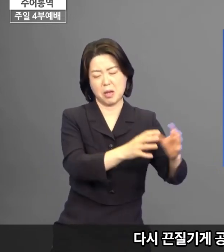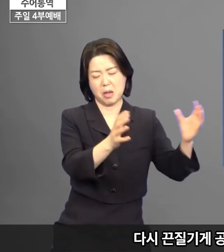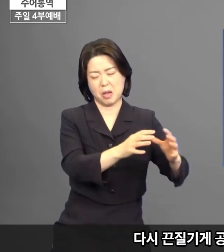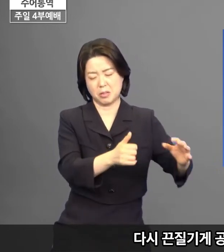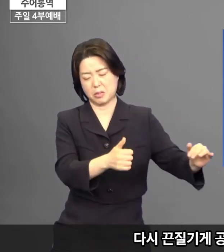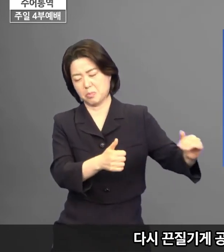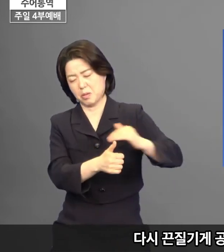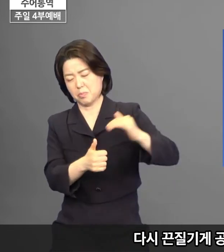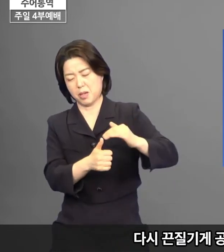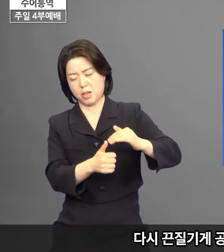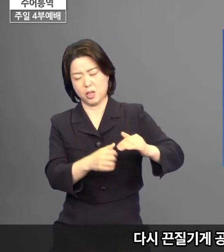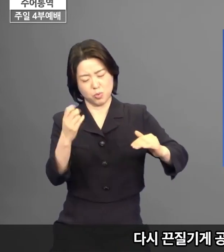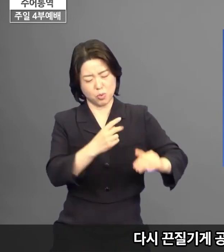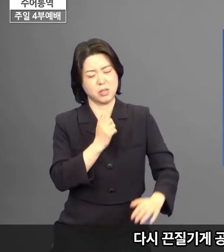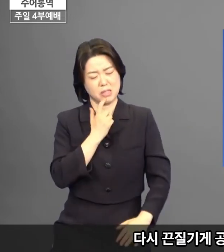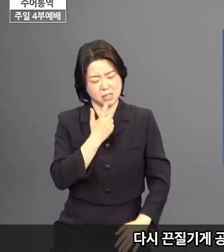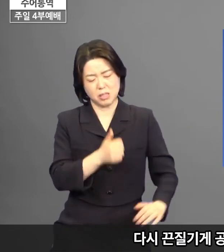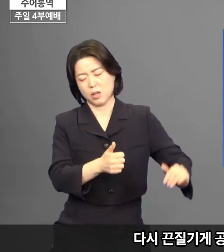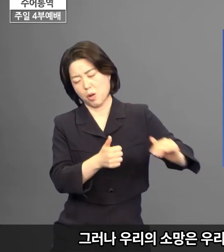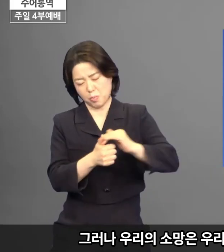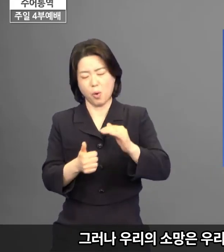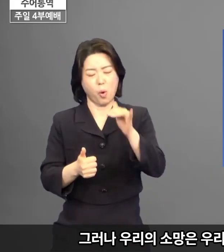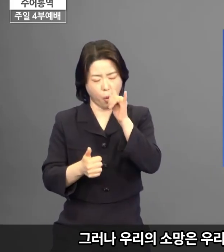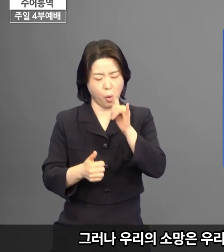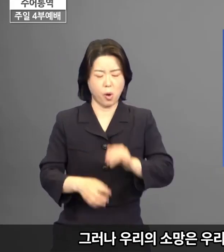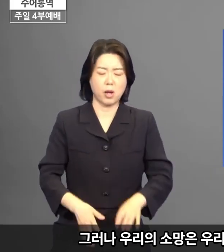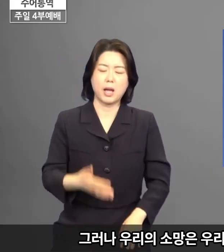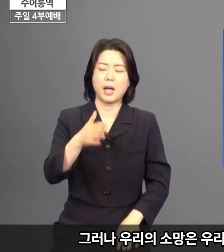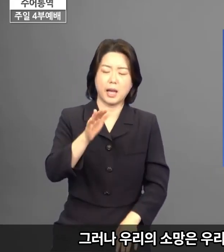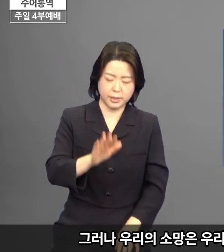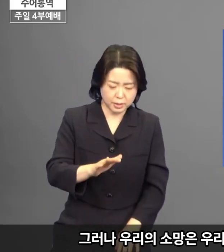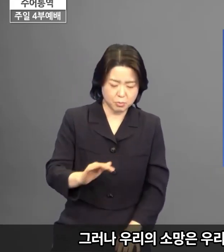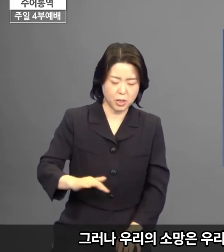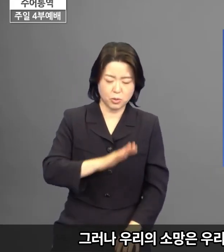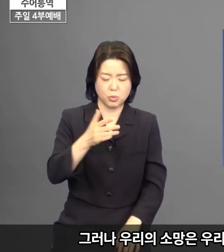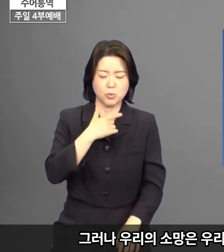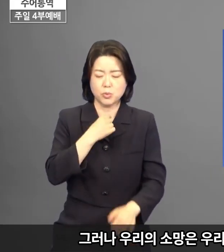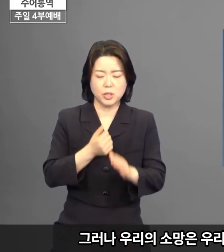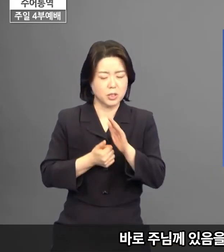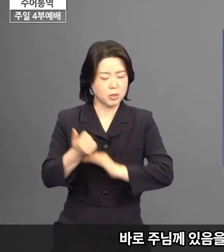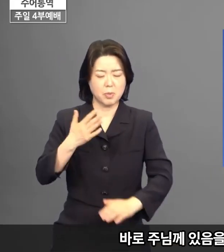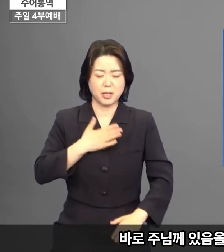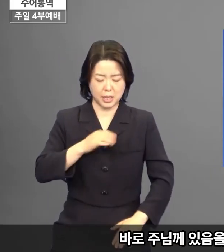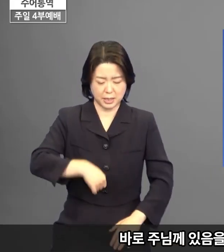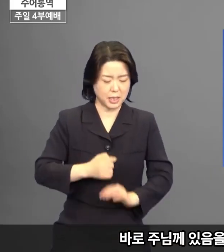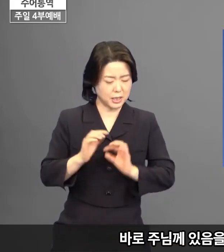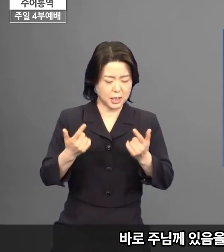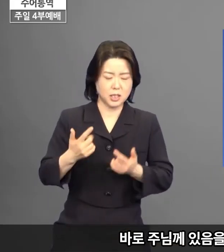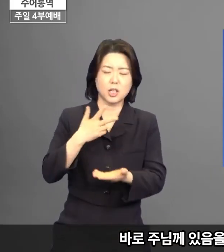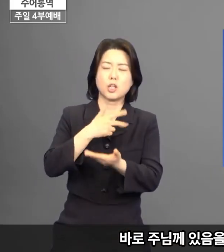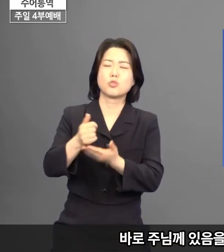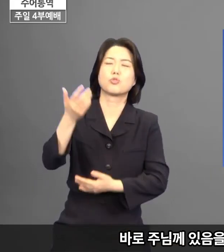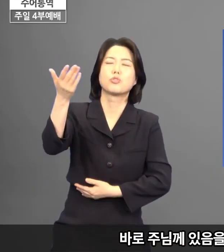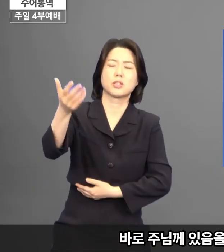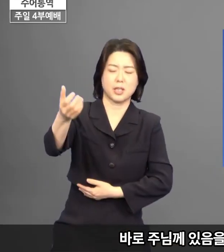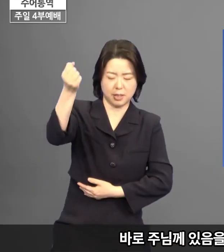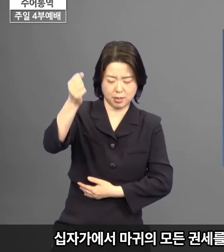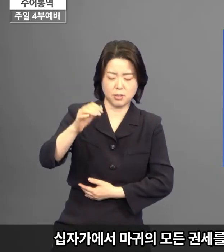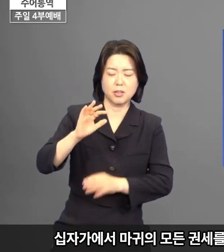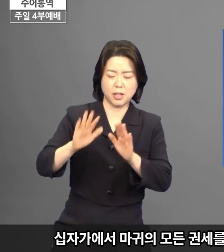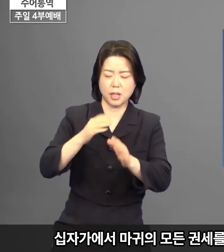구축하여 다시 끈질기게 공격해 오려 합니다. 그러나 우리의 소망은 우리 자신에게 있는 것이 아니라 바로 주님께 있음을 이 시간